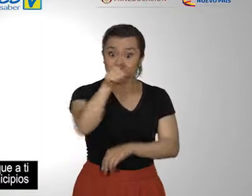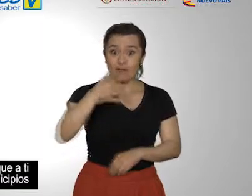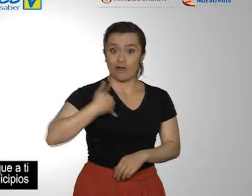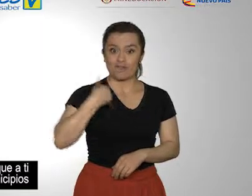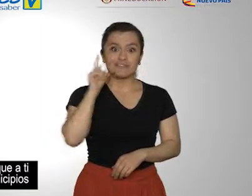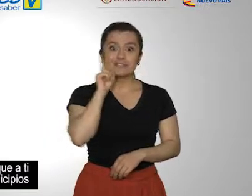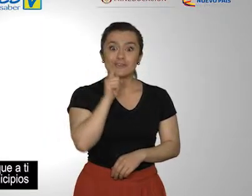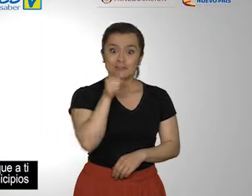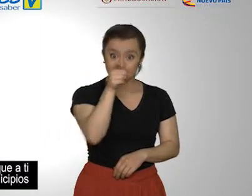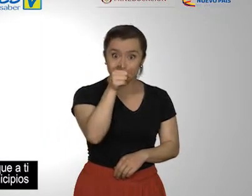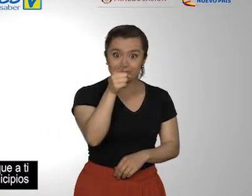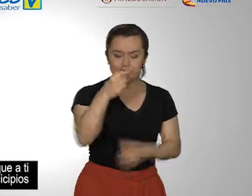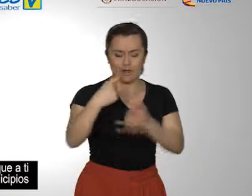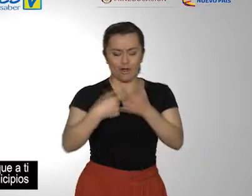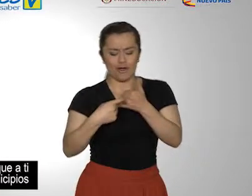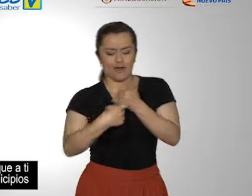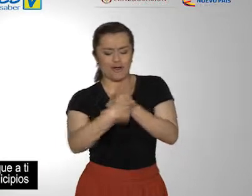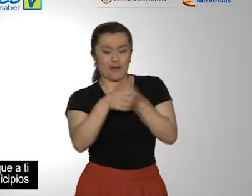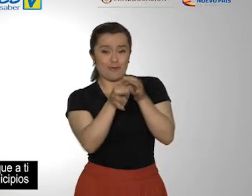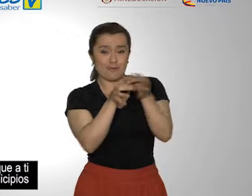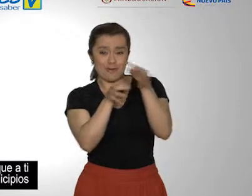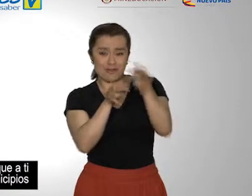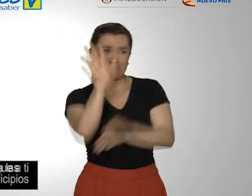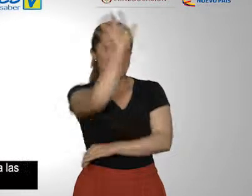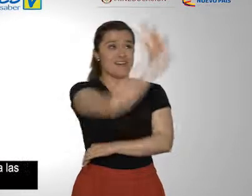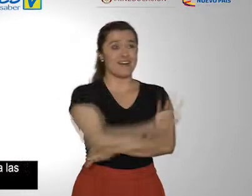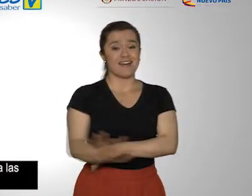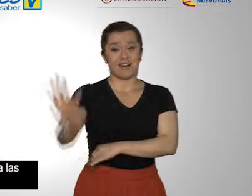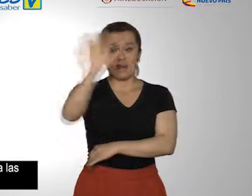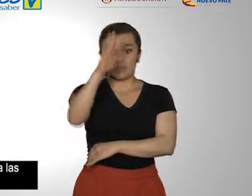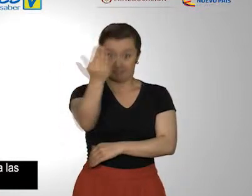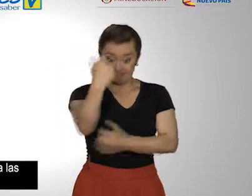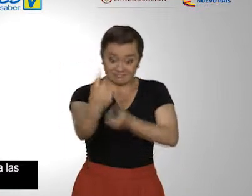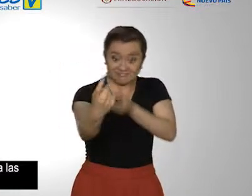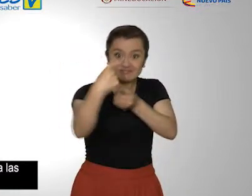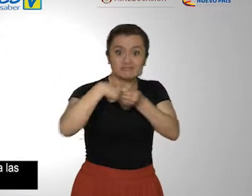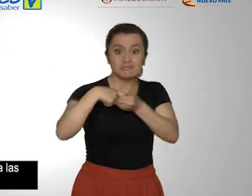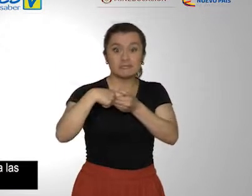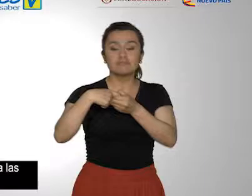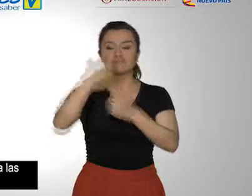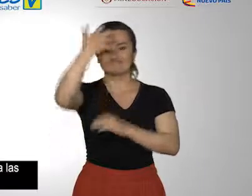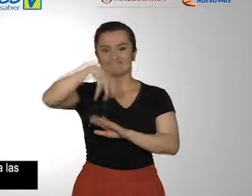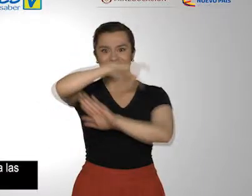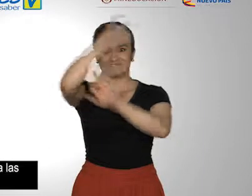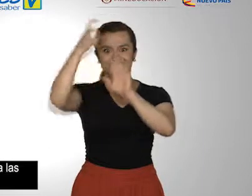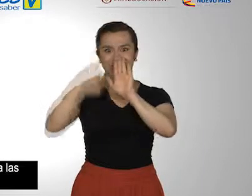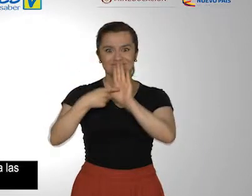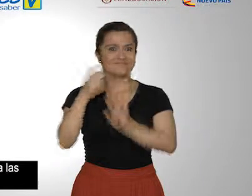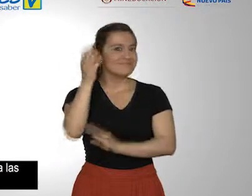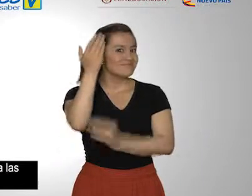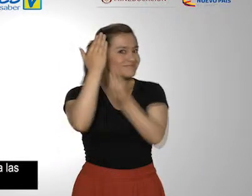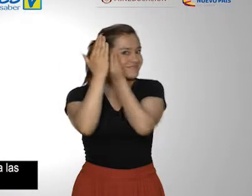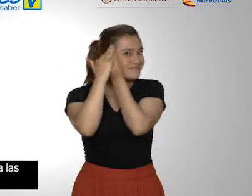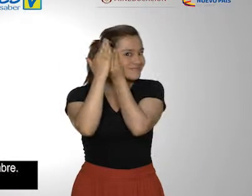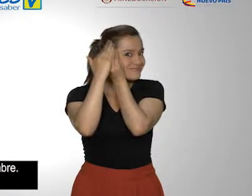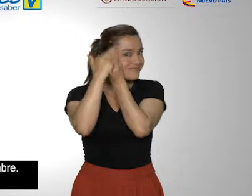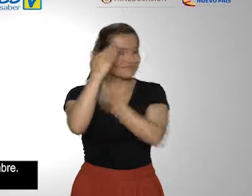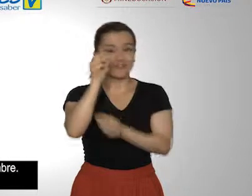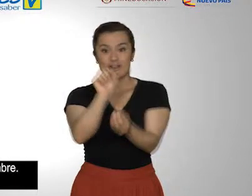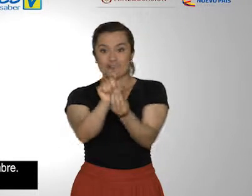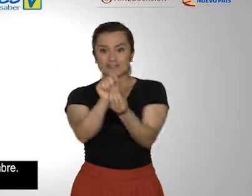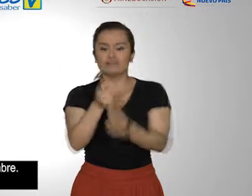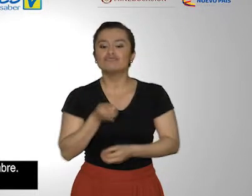ti, joven sordo de todos los municipios del país, inscríbete y presenta las pruebas Saber 11